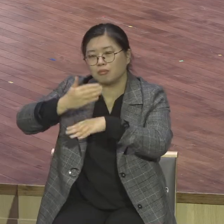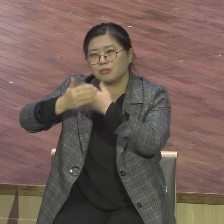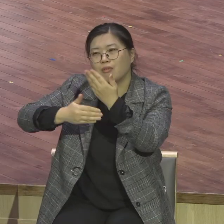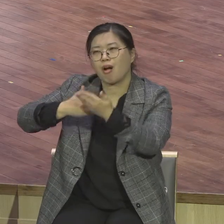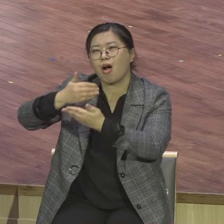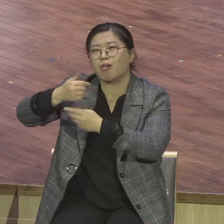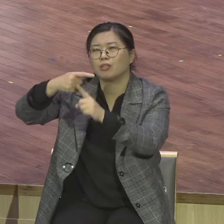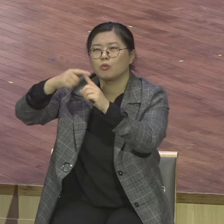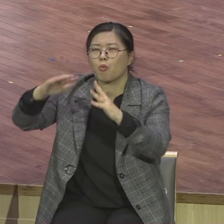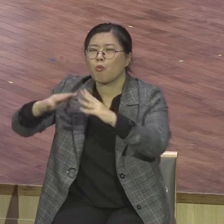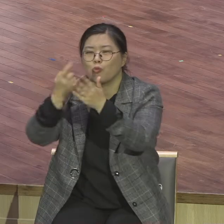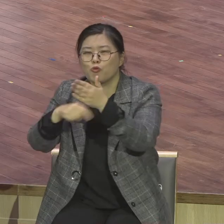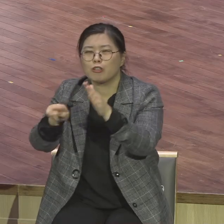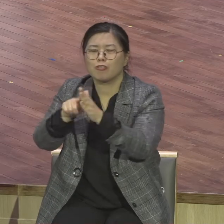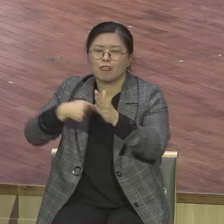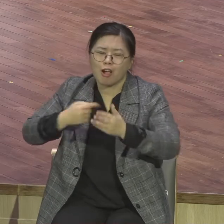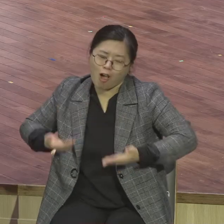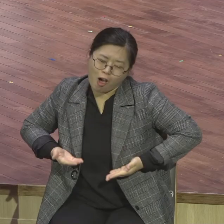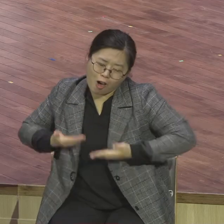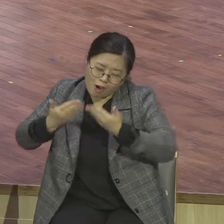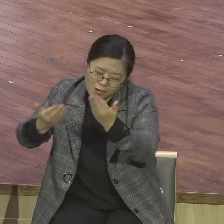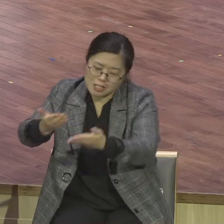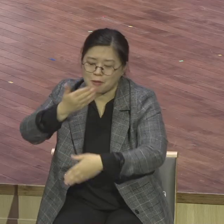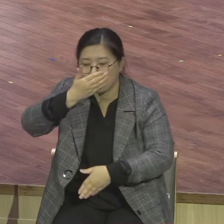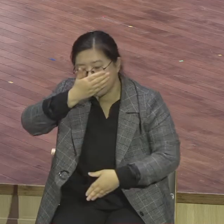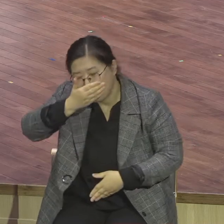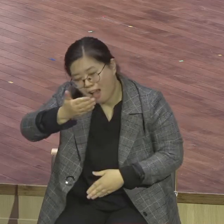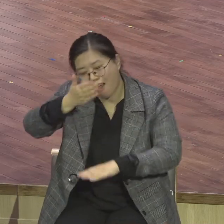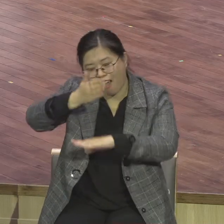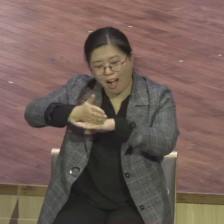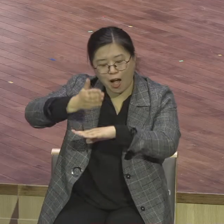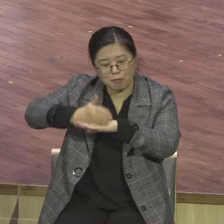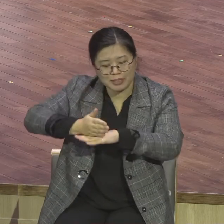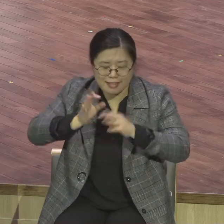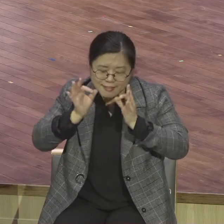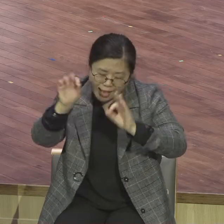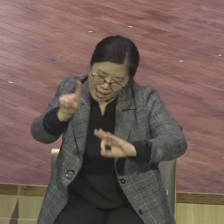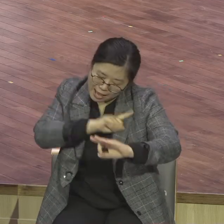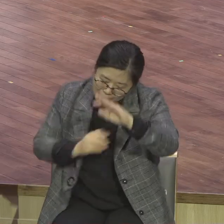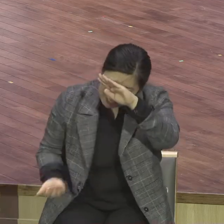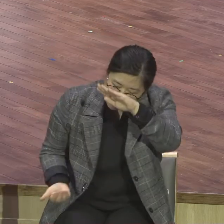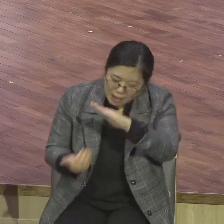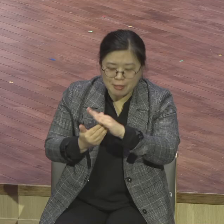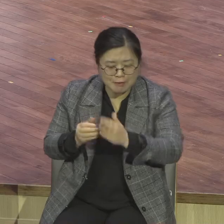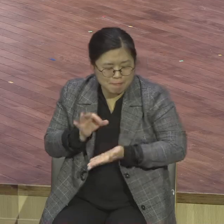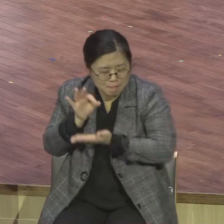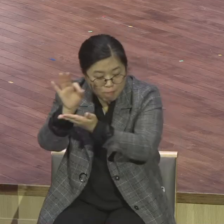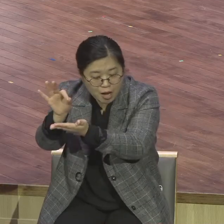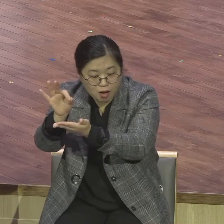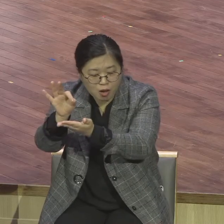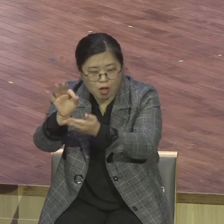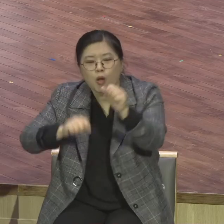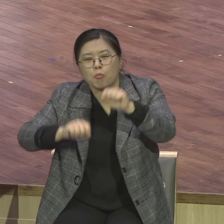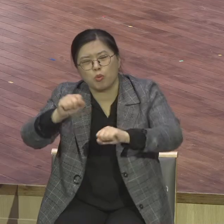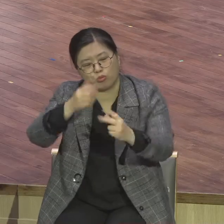시험을 딱 만나면 아, 이 사람 축복받을 사람인지 못 받을 사람인지 금방 알 수 있어요.